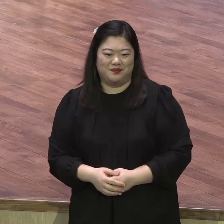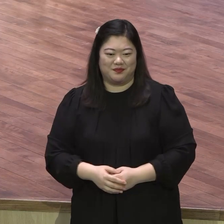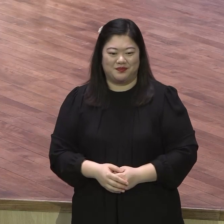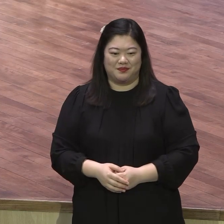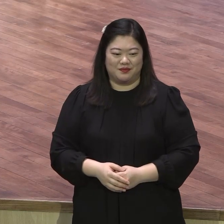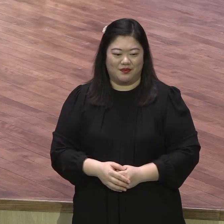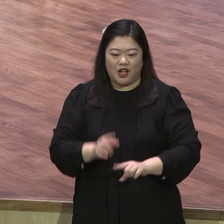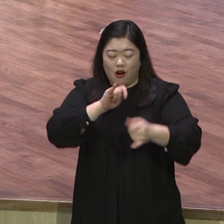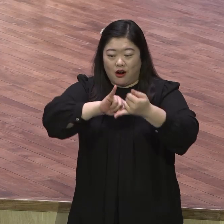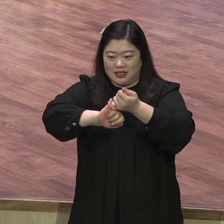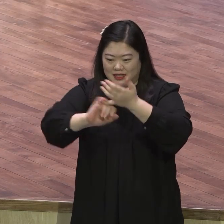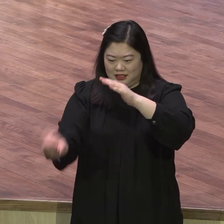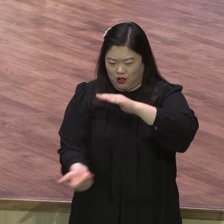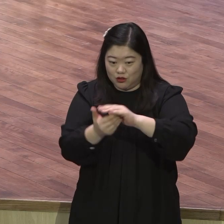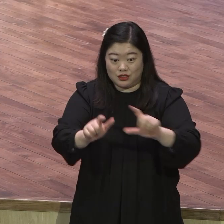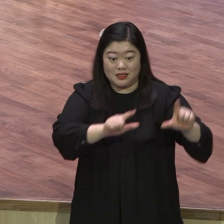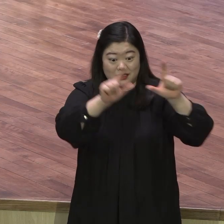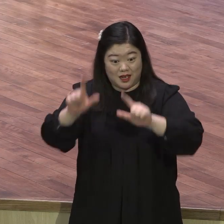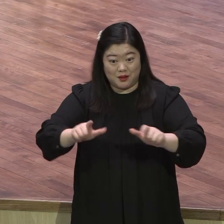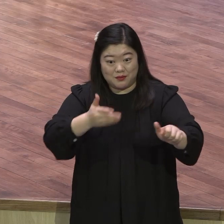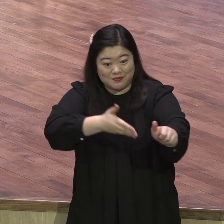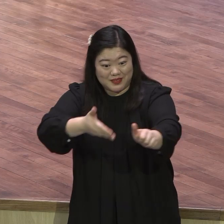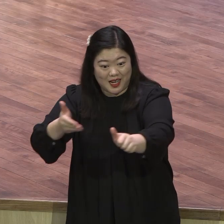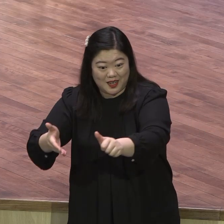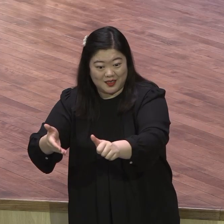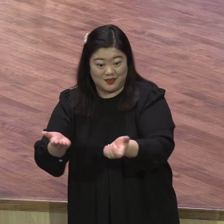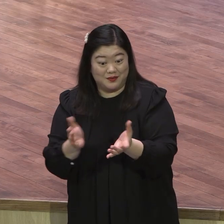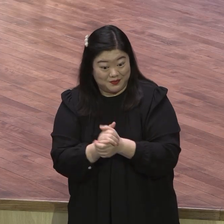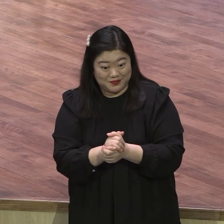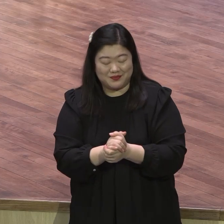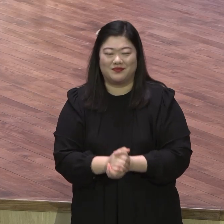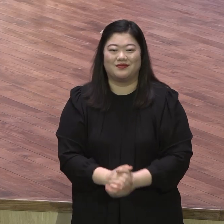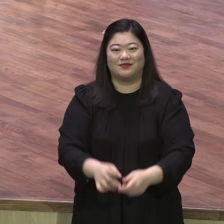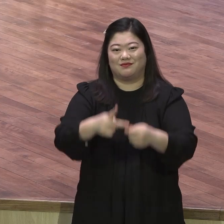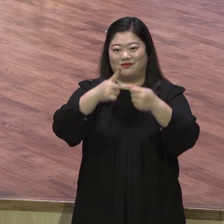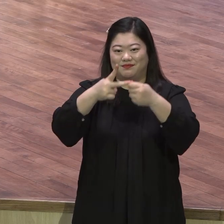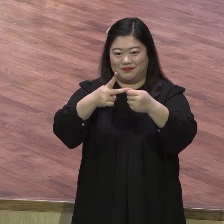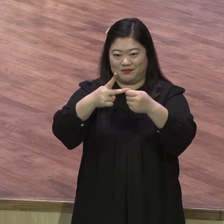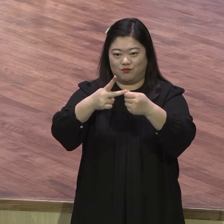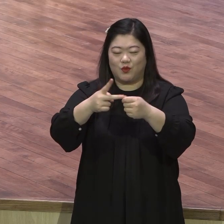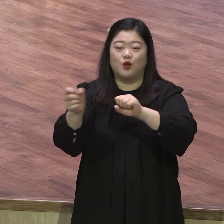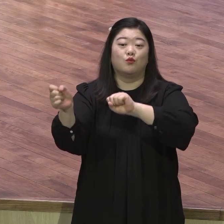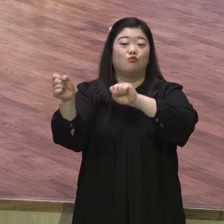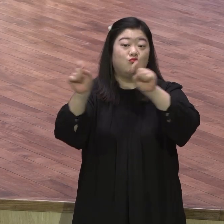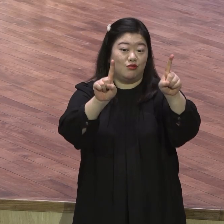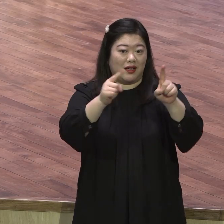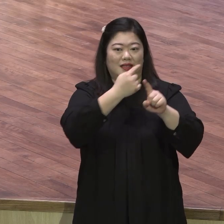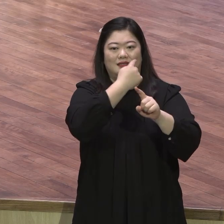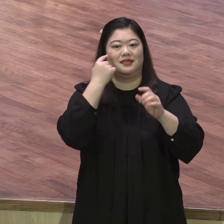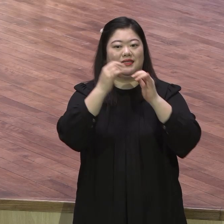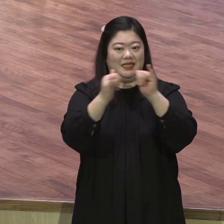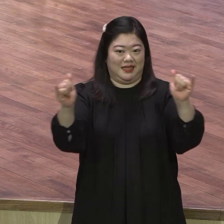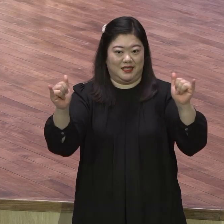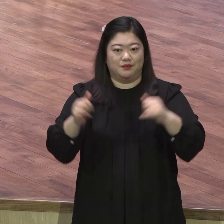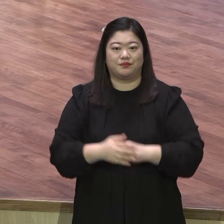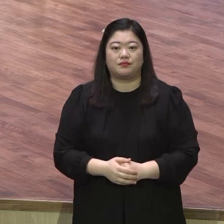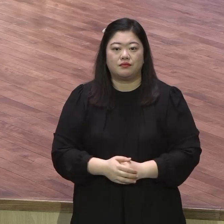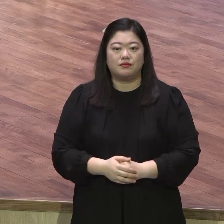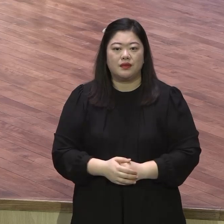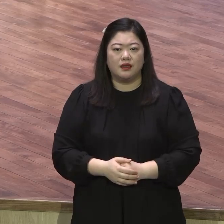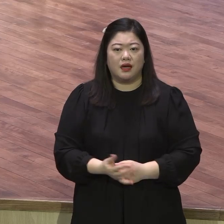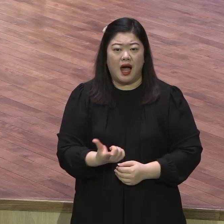은약 성체의 삶이 다 되시기를 제문으로 축복합니다. 두 번째로 부활의 정인입니다. 7절입니다. 또